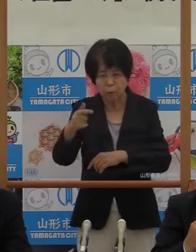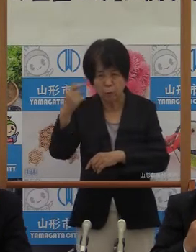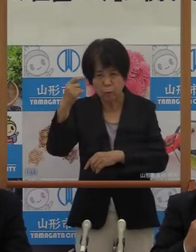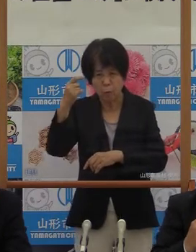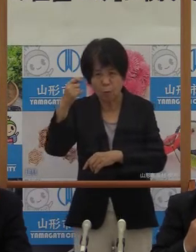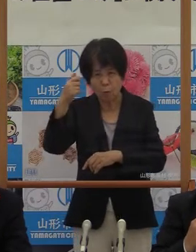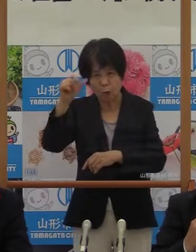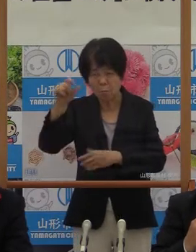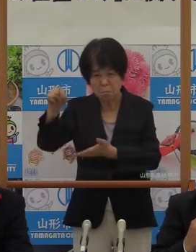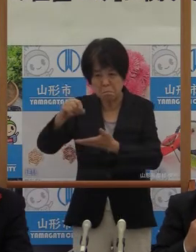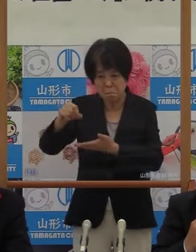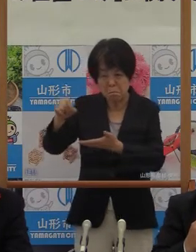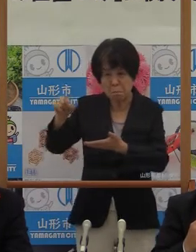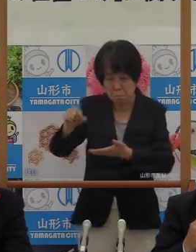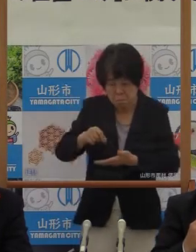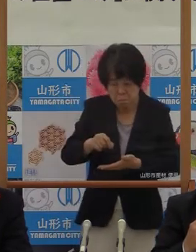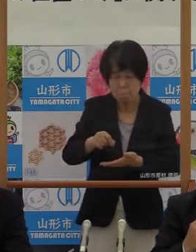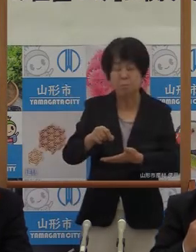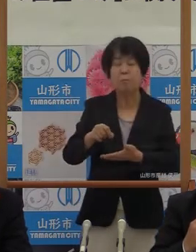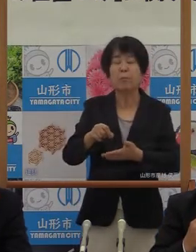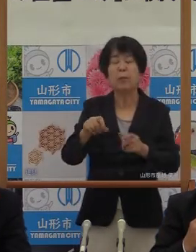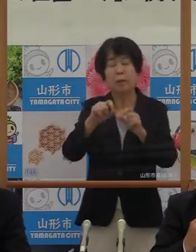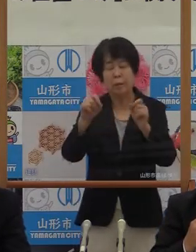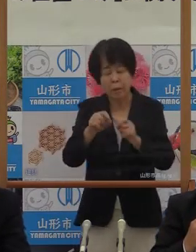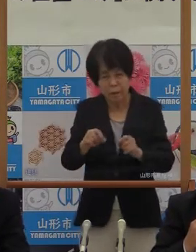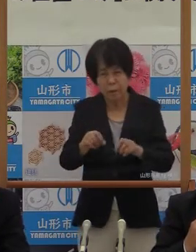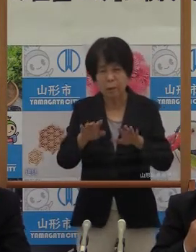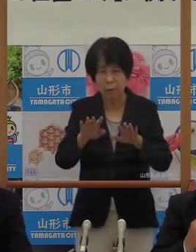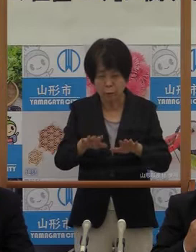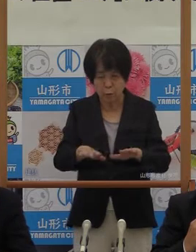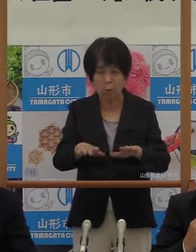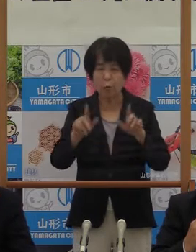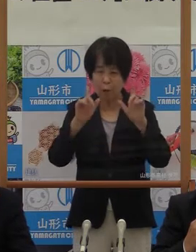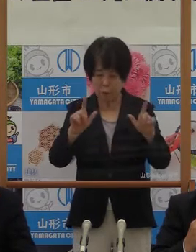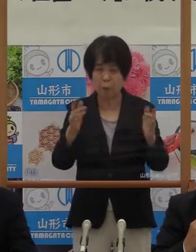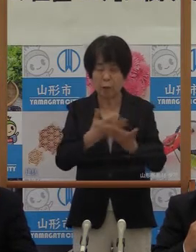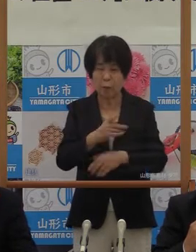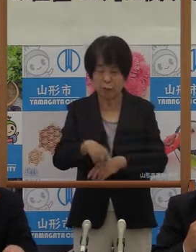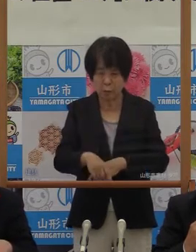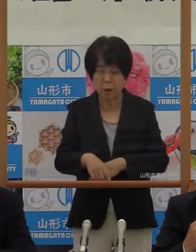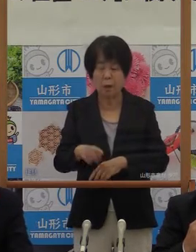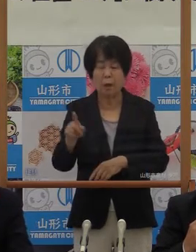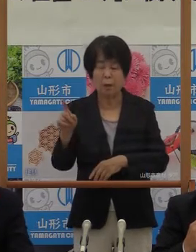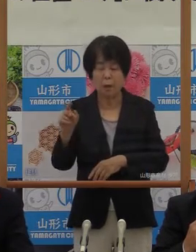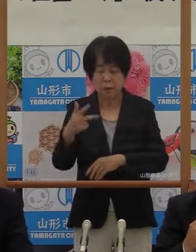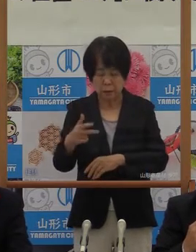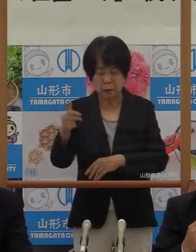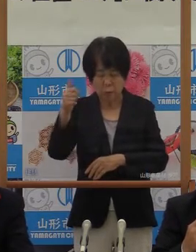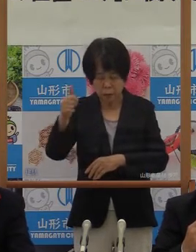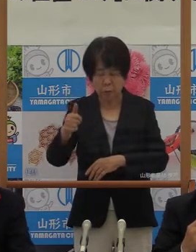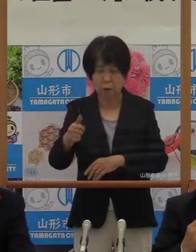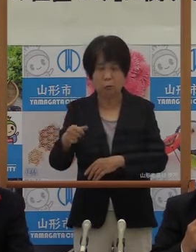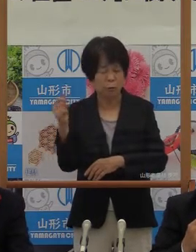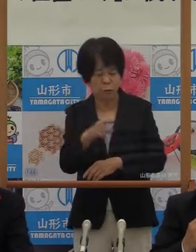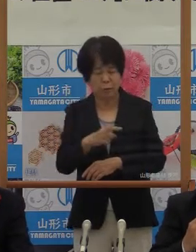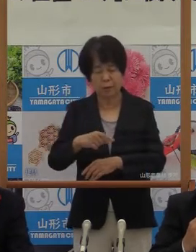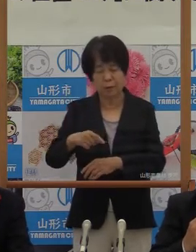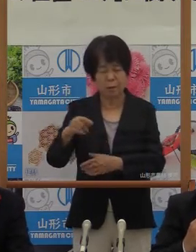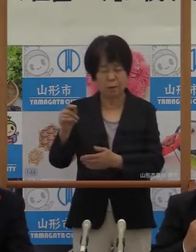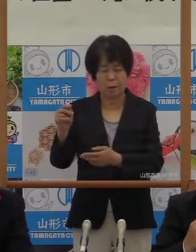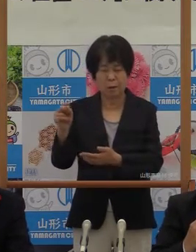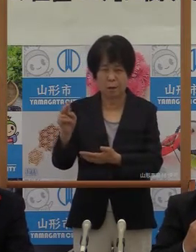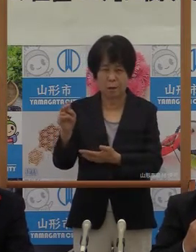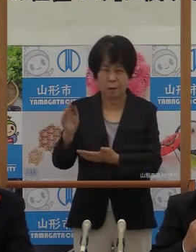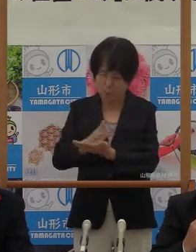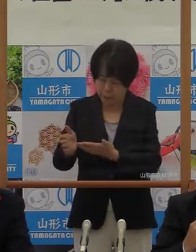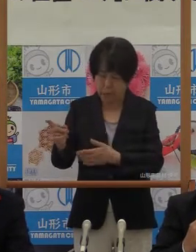て、そしてここに至りました。でスピーディーな対応に本当に感謝しているところでございます。お